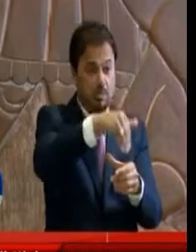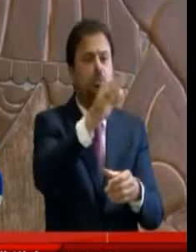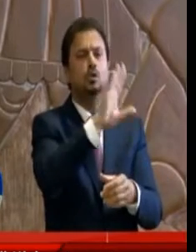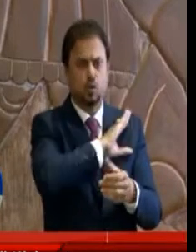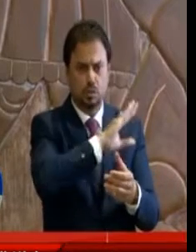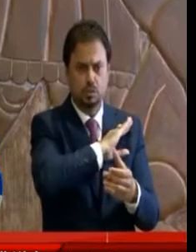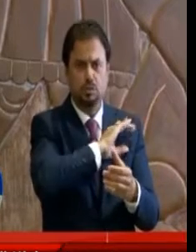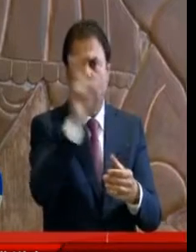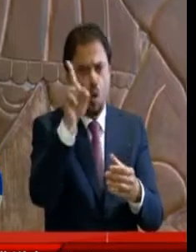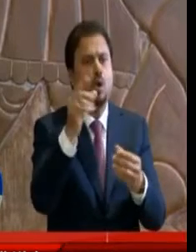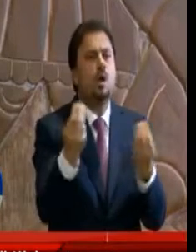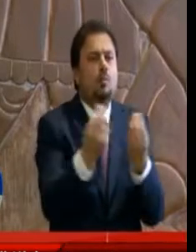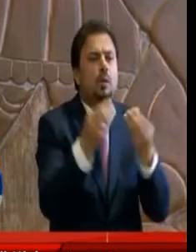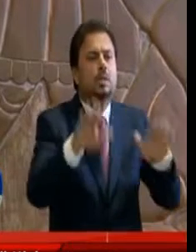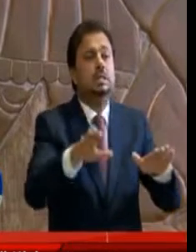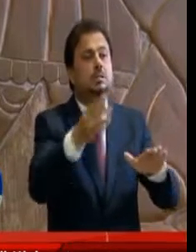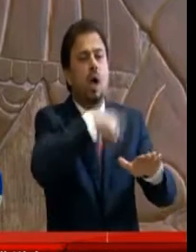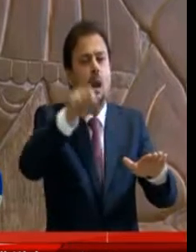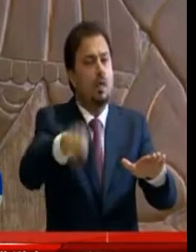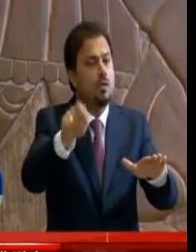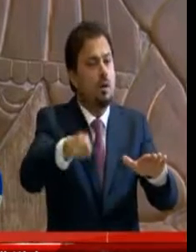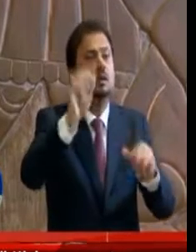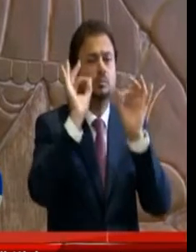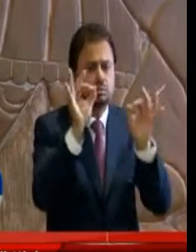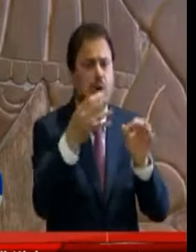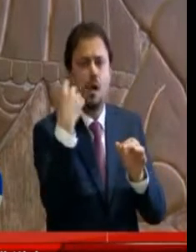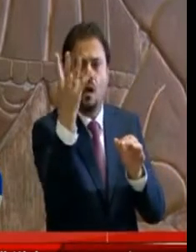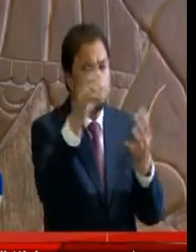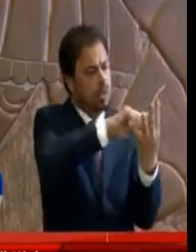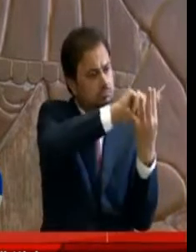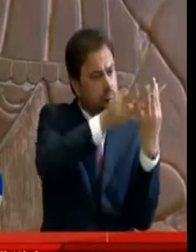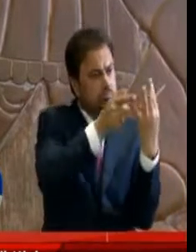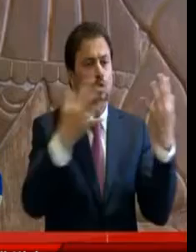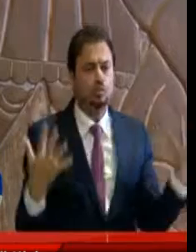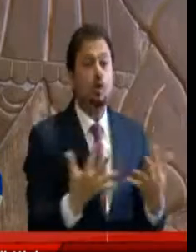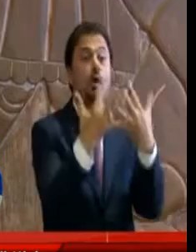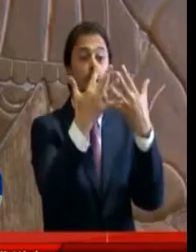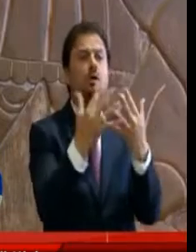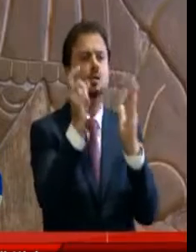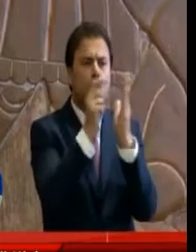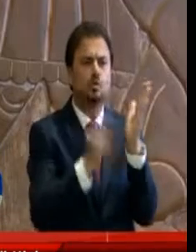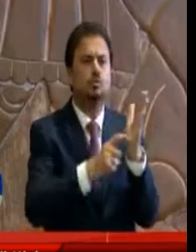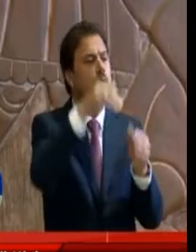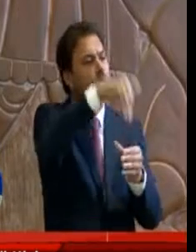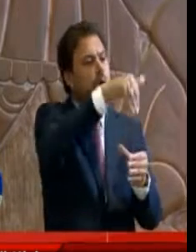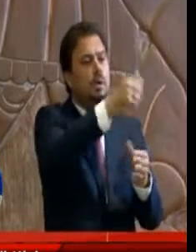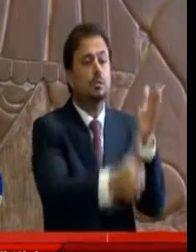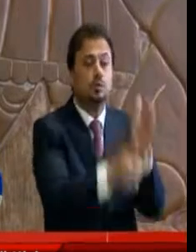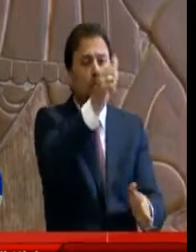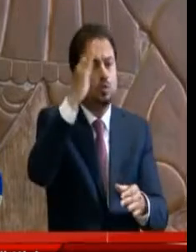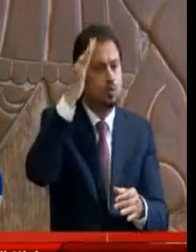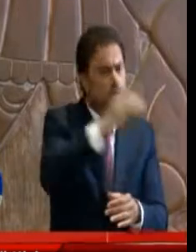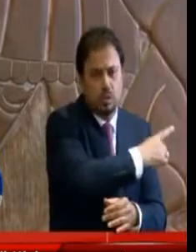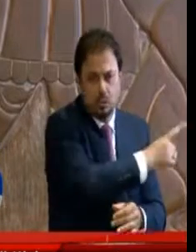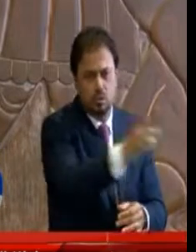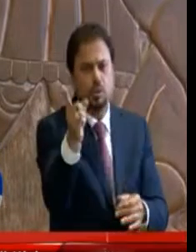والقوات المسلحة ومجلس القضاء، هؤلاء الأربعة هم شركاء في هذه النتائج. نشكر